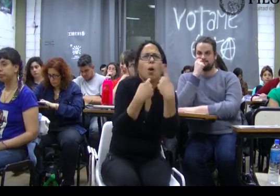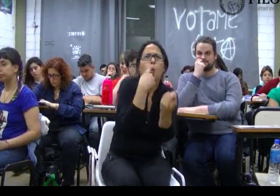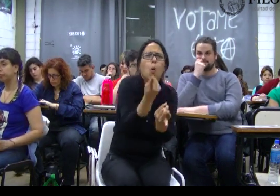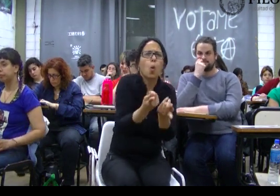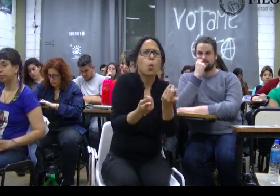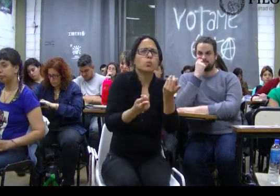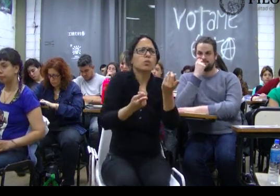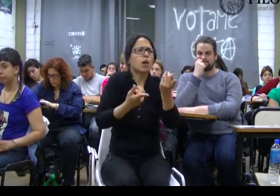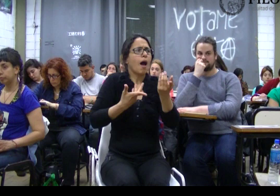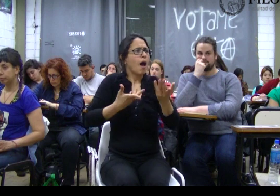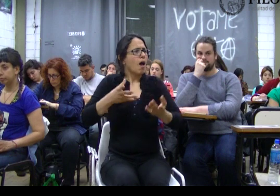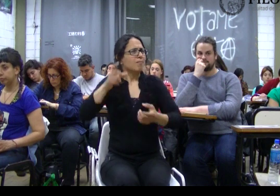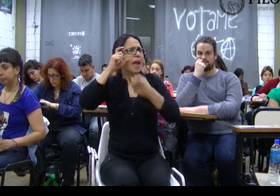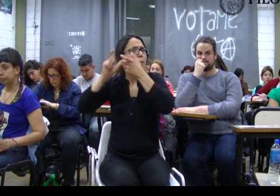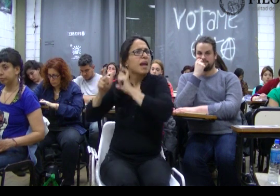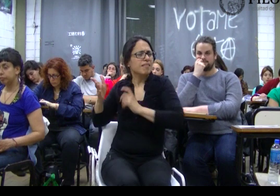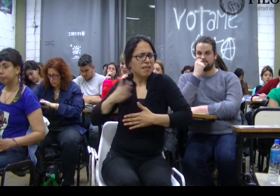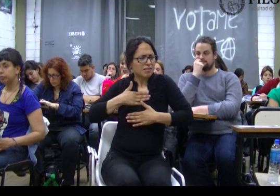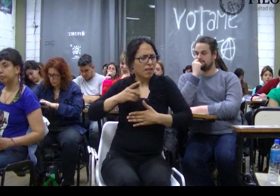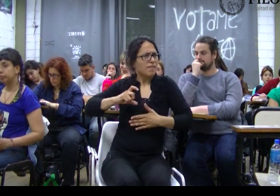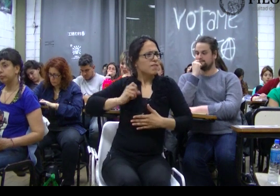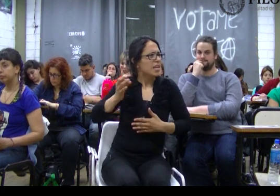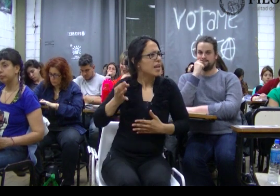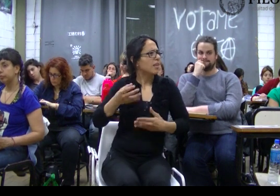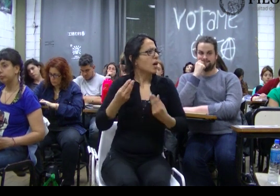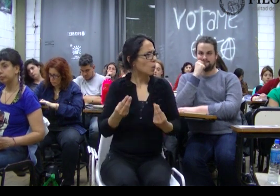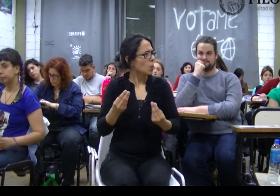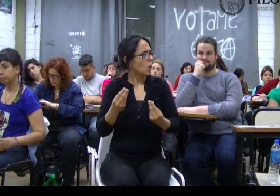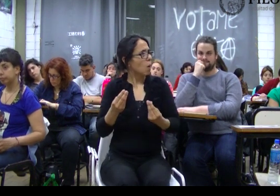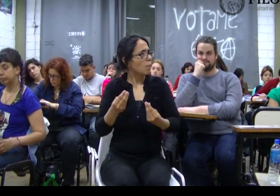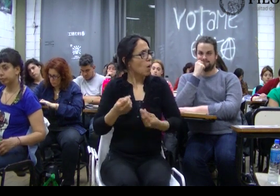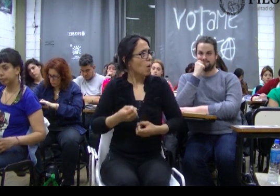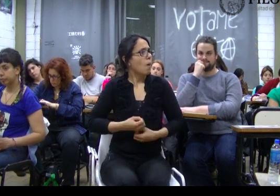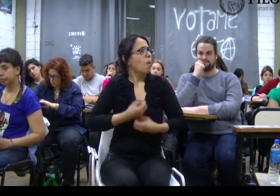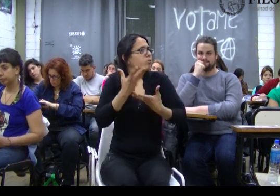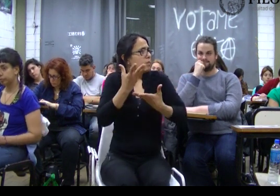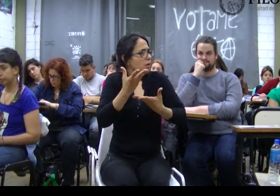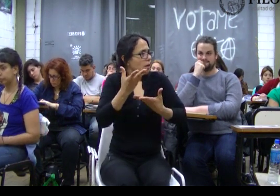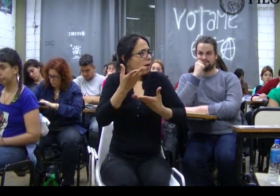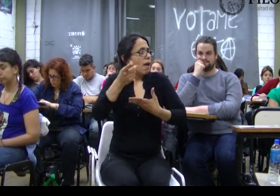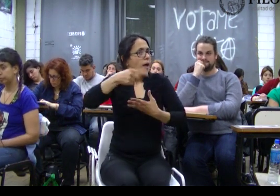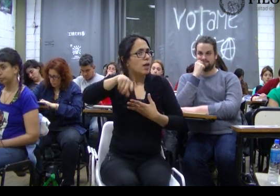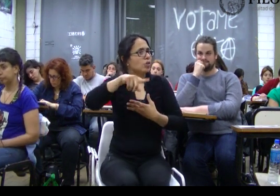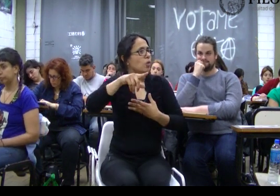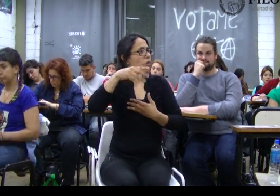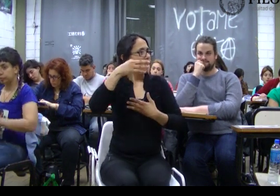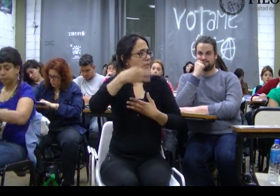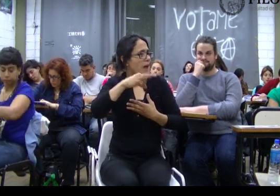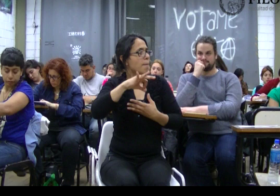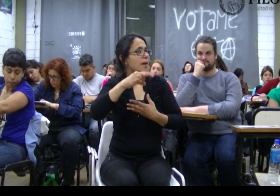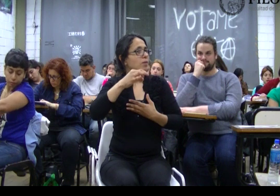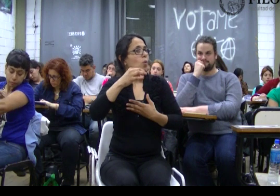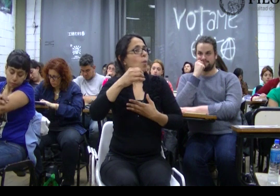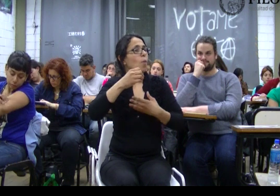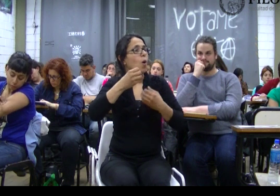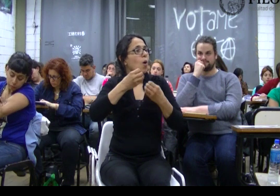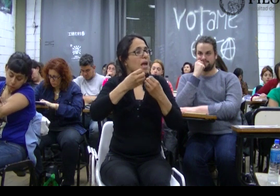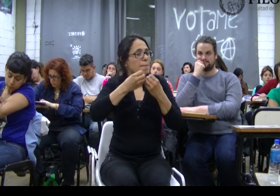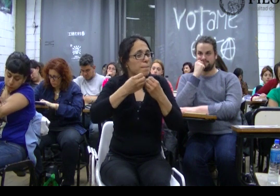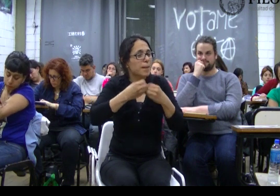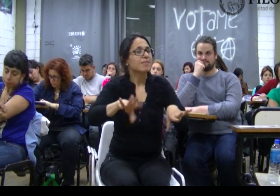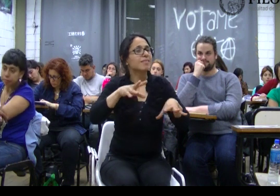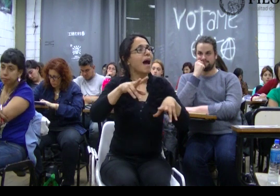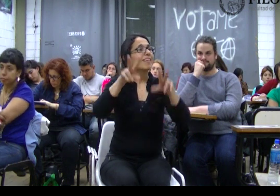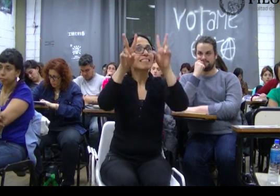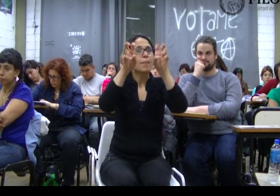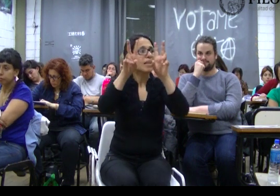cuestionamientos, con sus vivencias, porque de eso se trata, es empezar a hablar de estas temáticas que no se estuvieron hablando